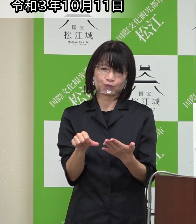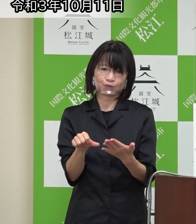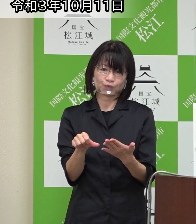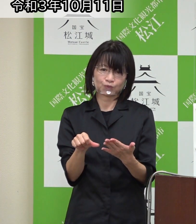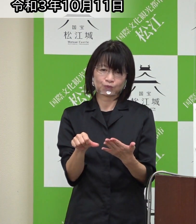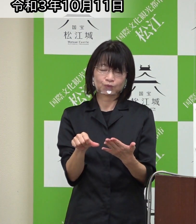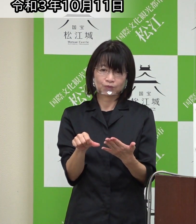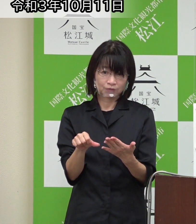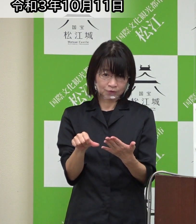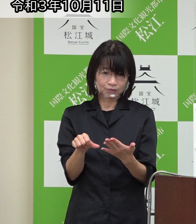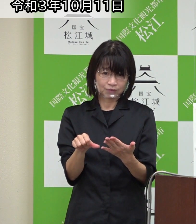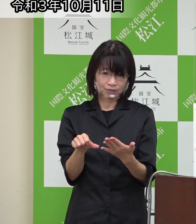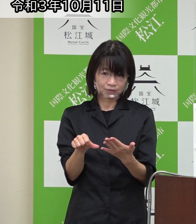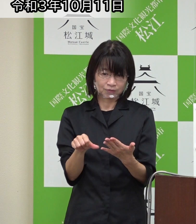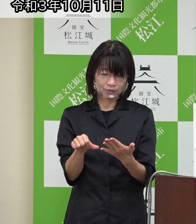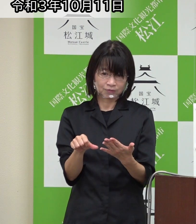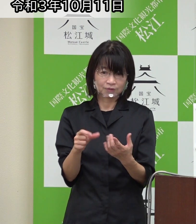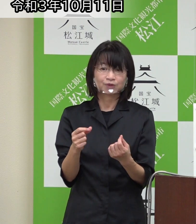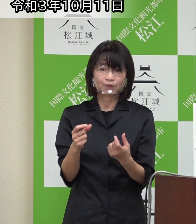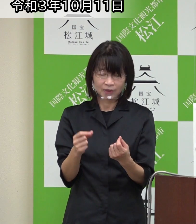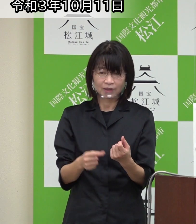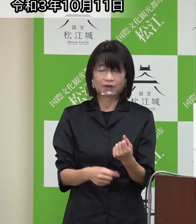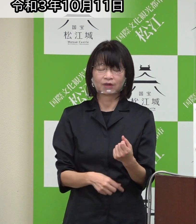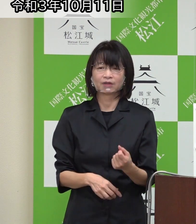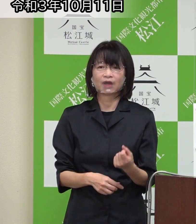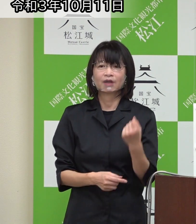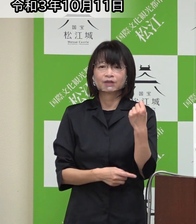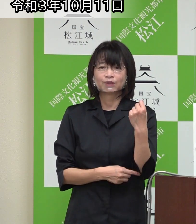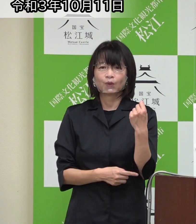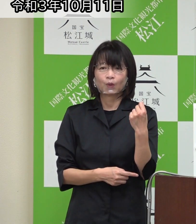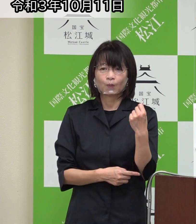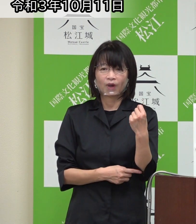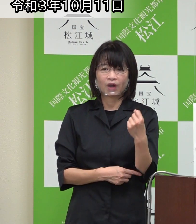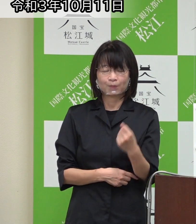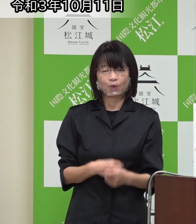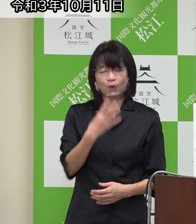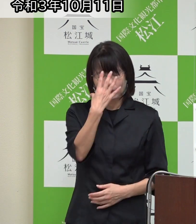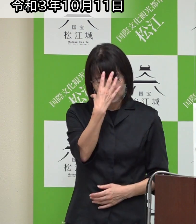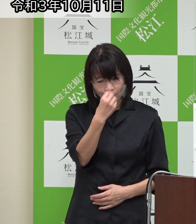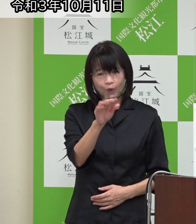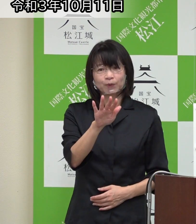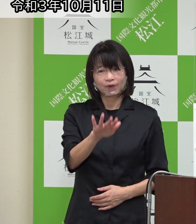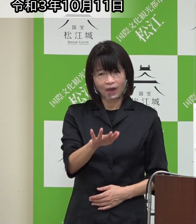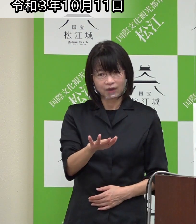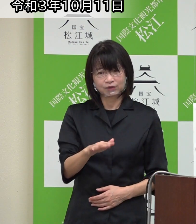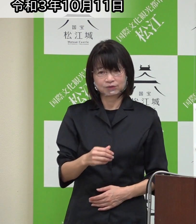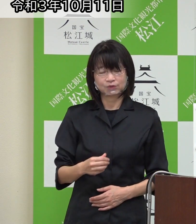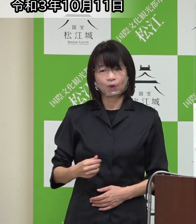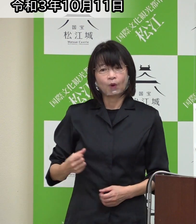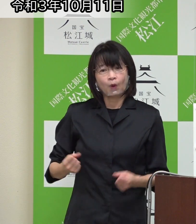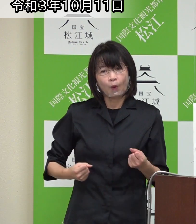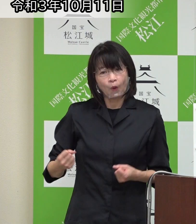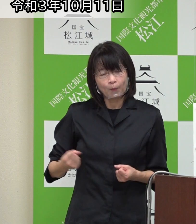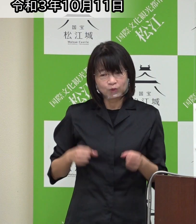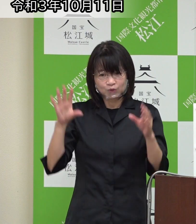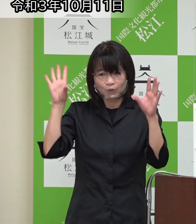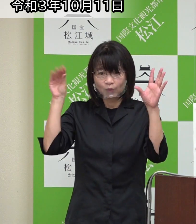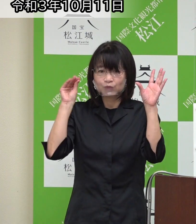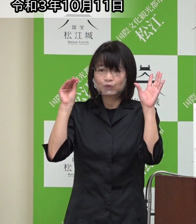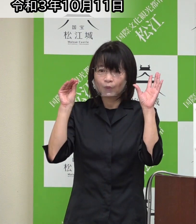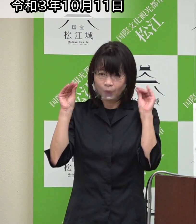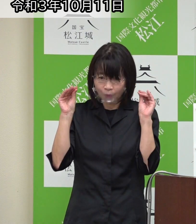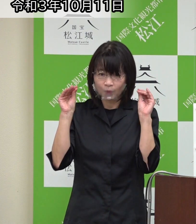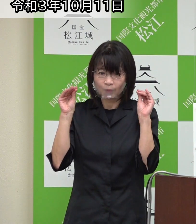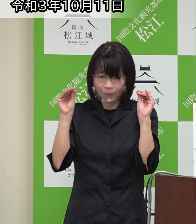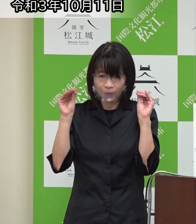ので基本は面白い情報、興味深い情報を、しかも継続的に提供するというのがすごく重要だというふうに自